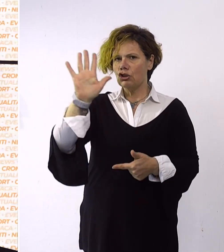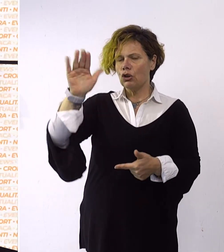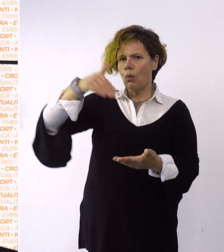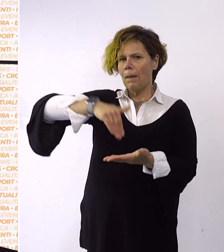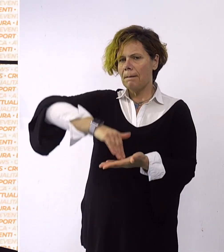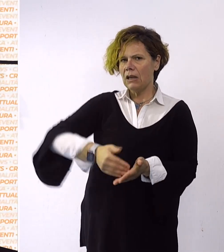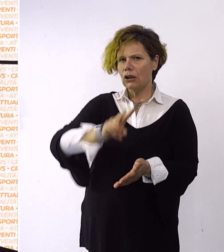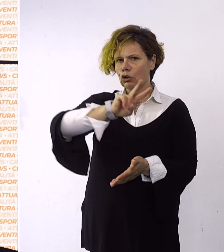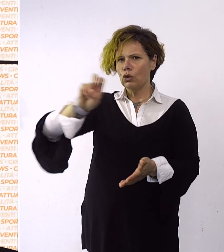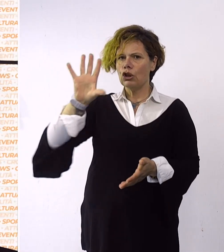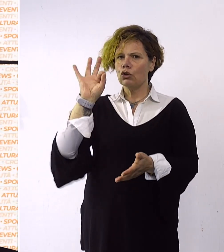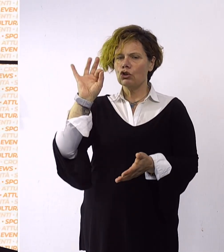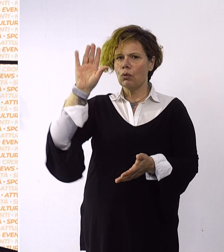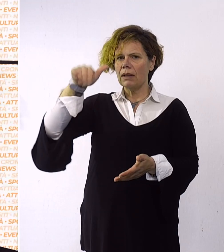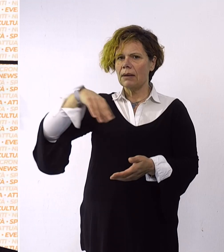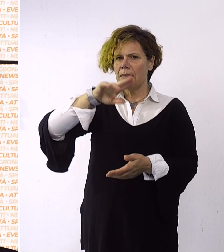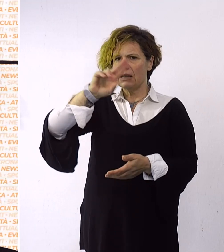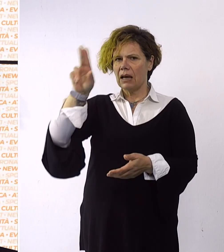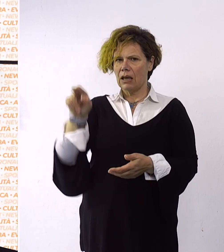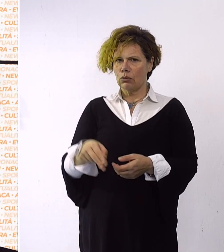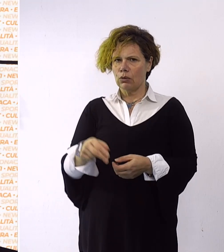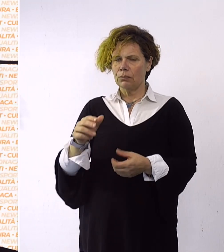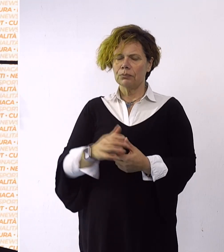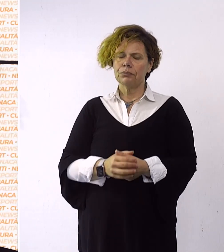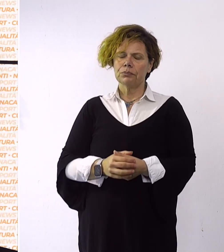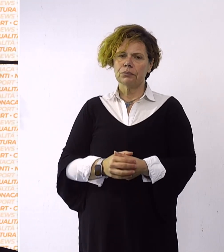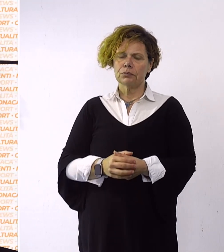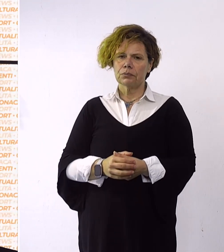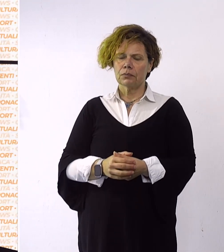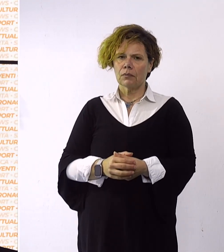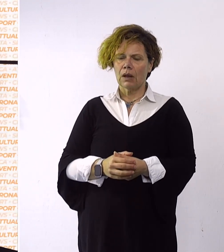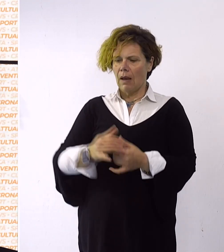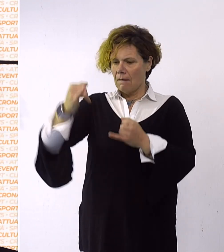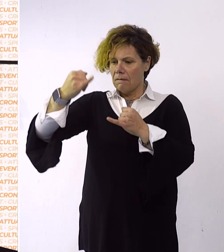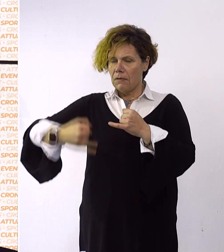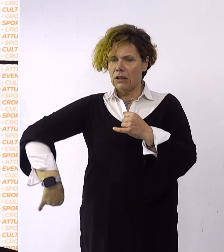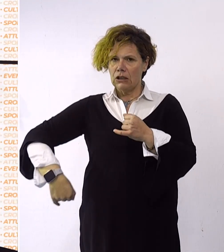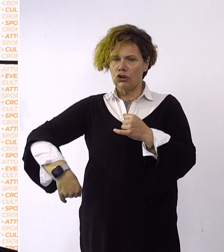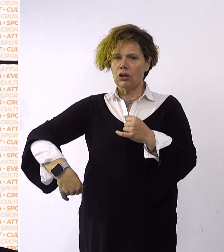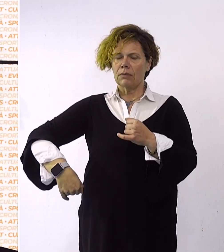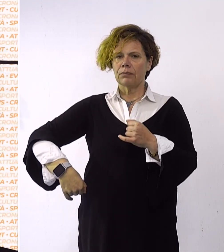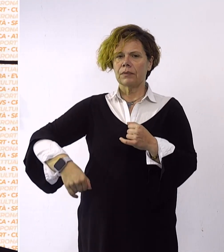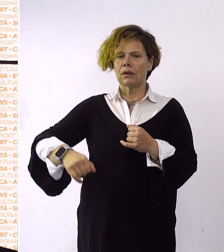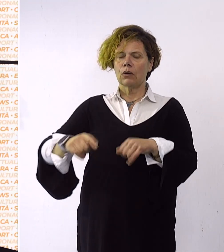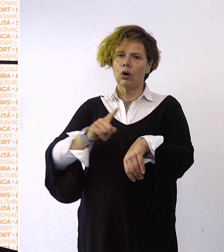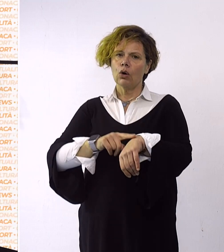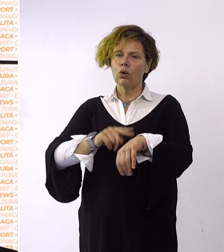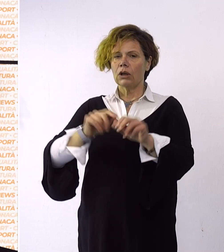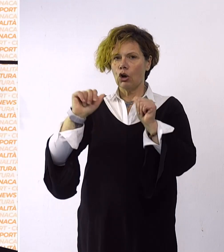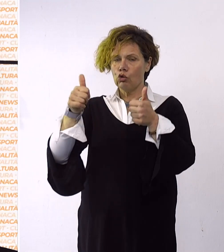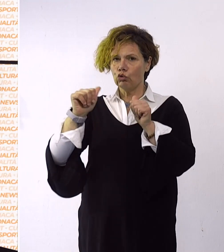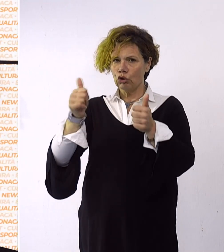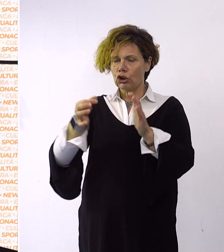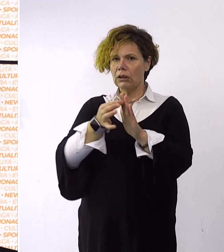e 250 mila euro. Il termine della gara è previsto per le ore 11